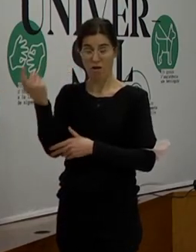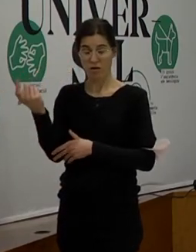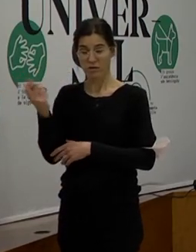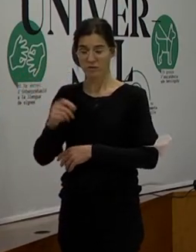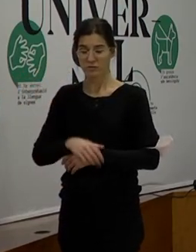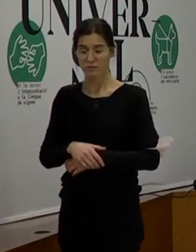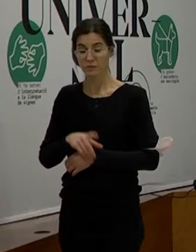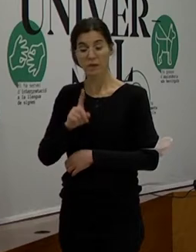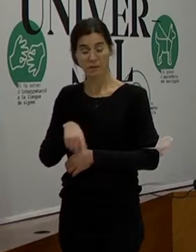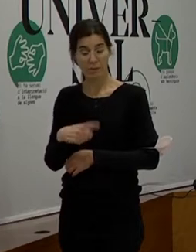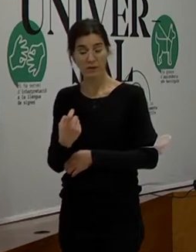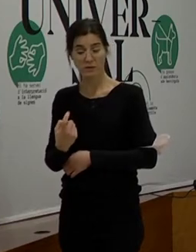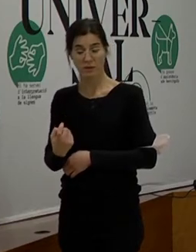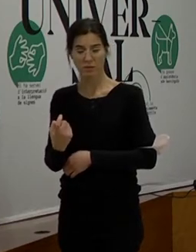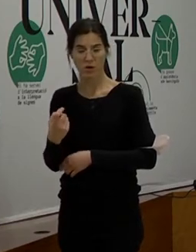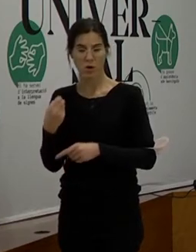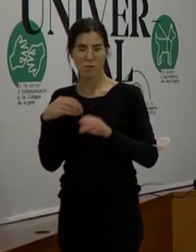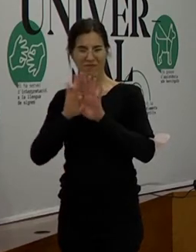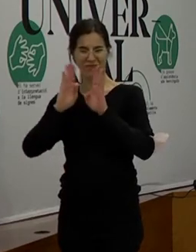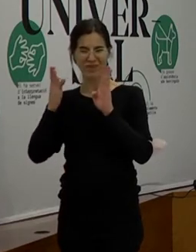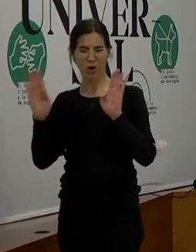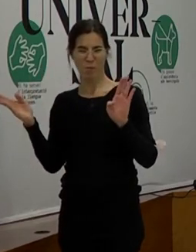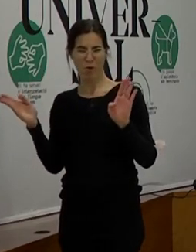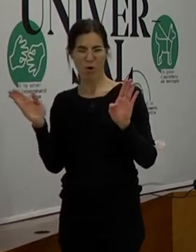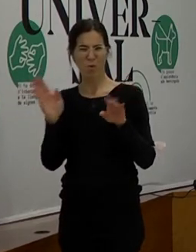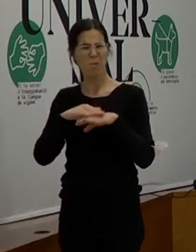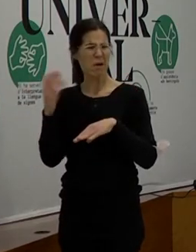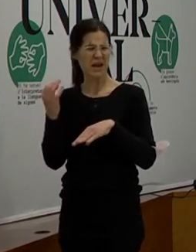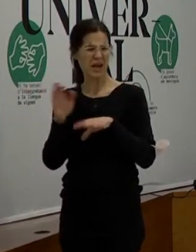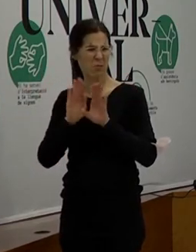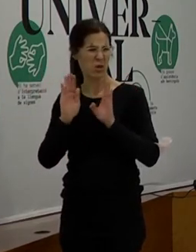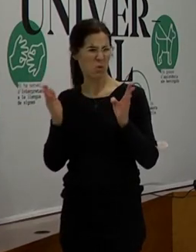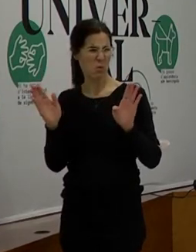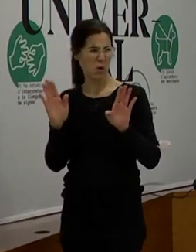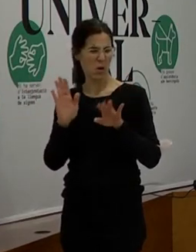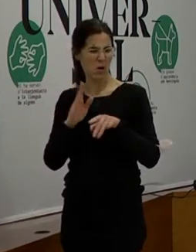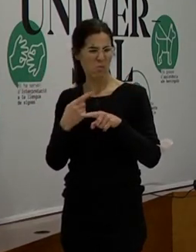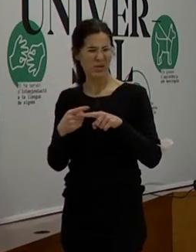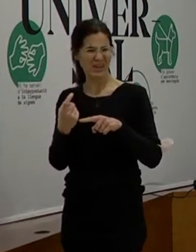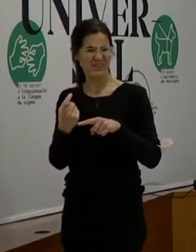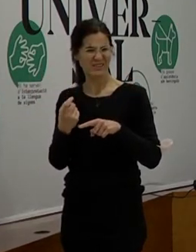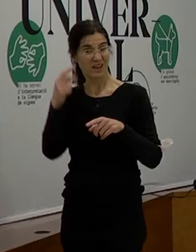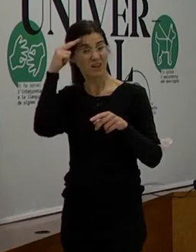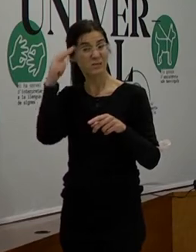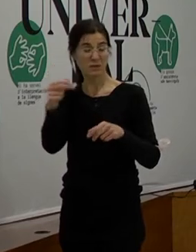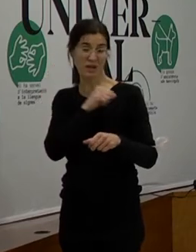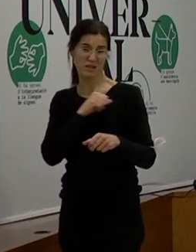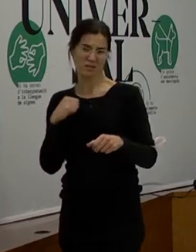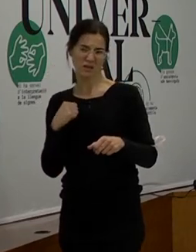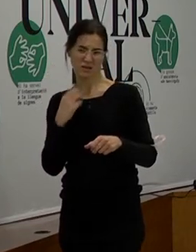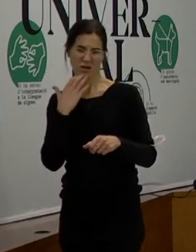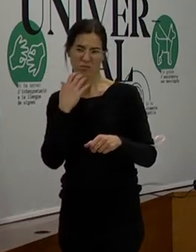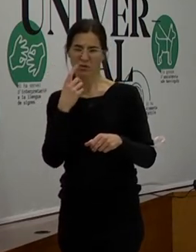Necessitem també un biombo. Un biombo. Un biombo per què direu? Un biombo perquè tenim que respectar la intimitat. Una cosa